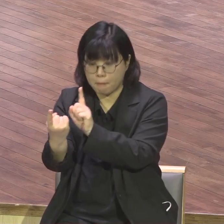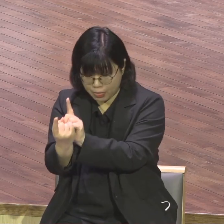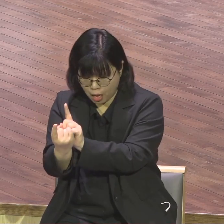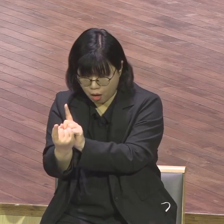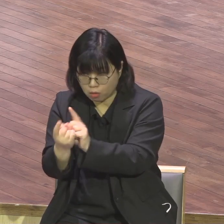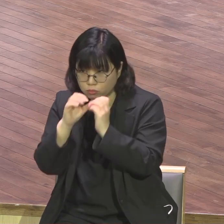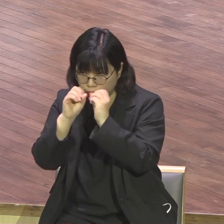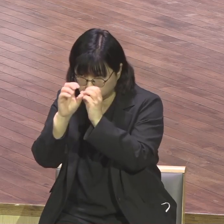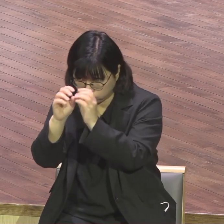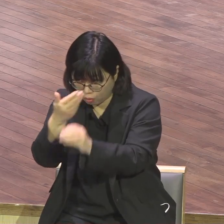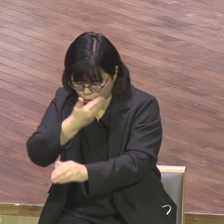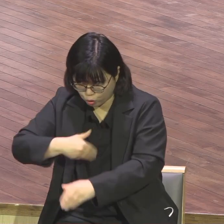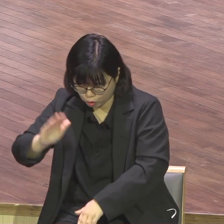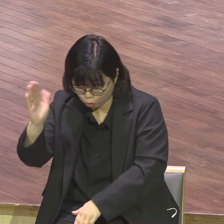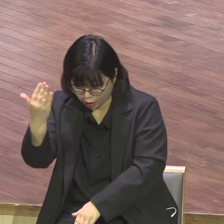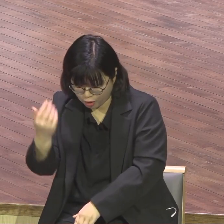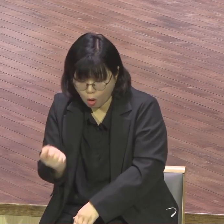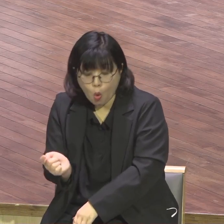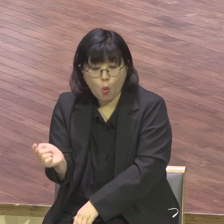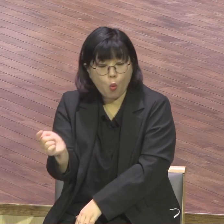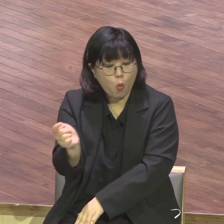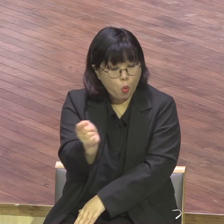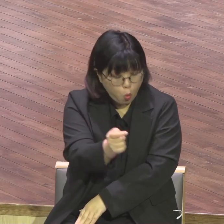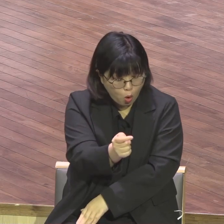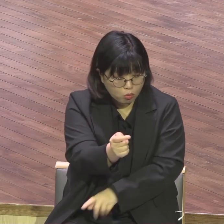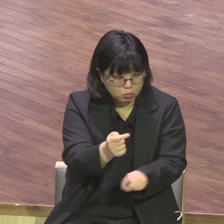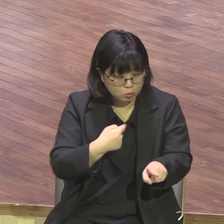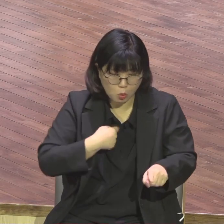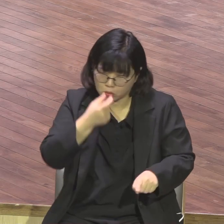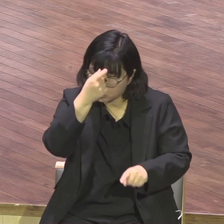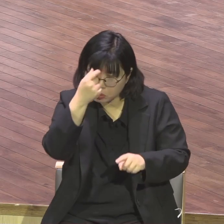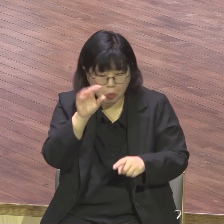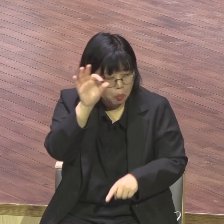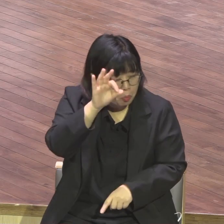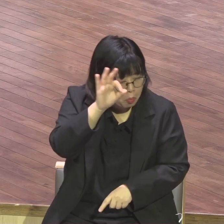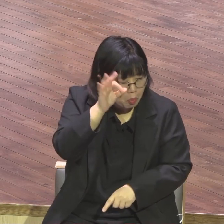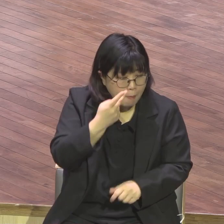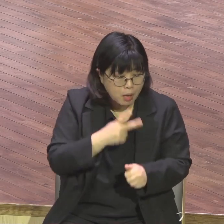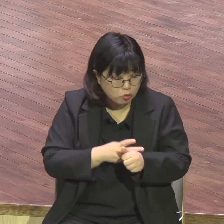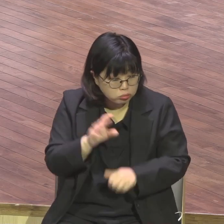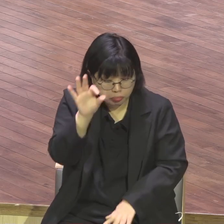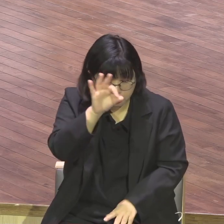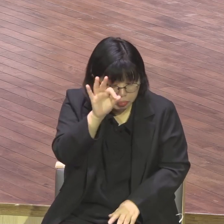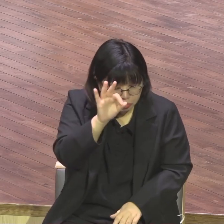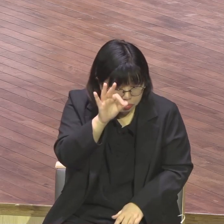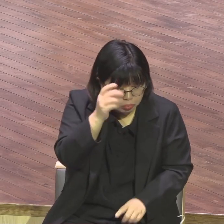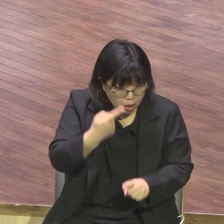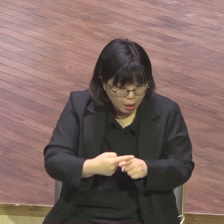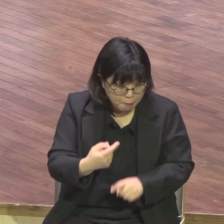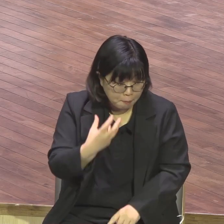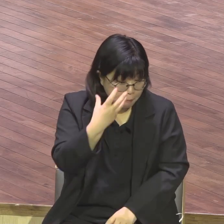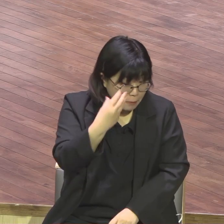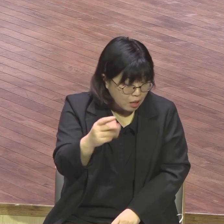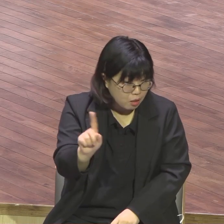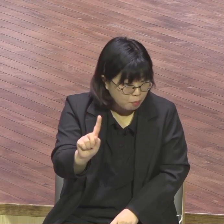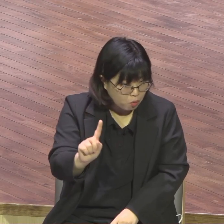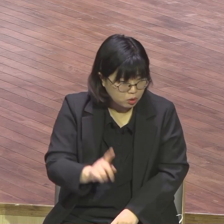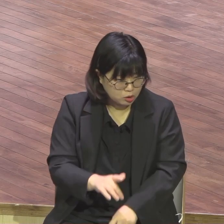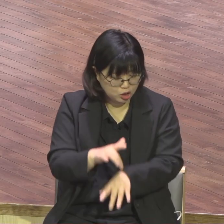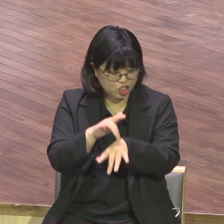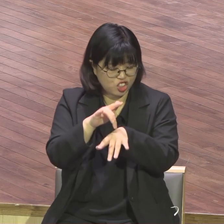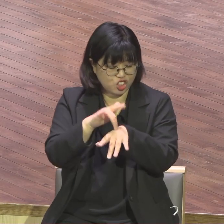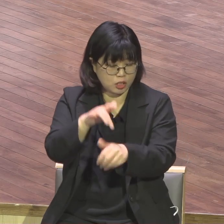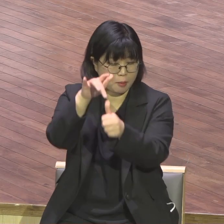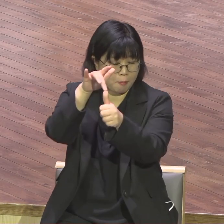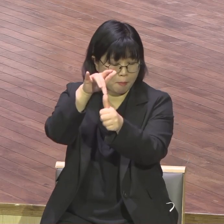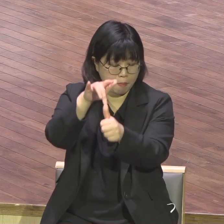또 사건이 하나 발생합니다. 또 기도하는 곳으로 찾아가고 있는데 점치는 여자가 귀신 들려가지고